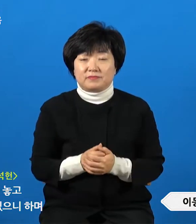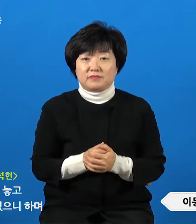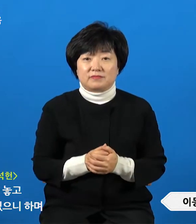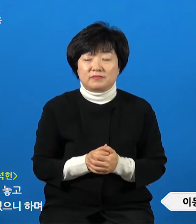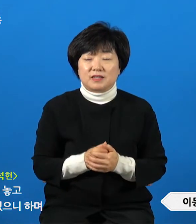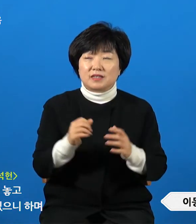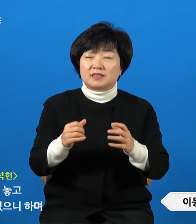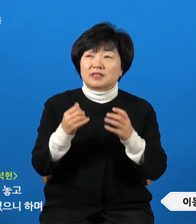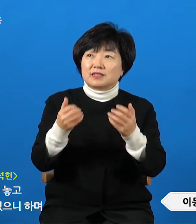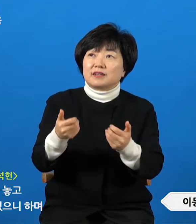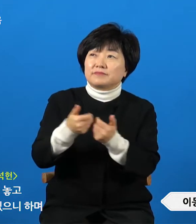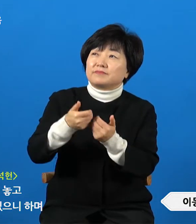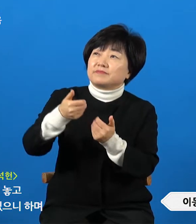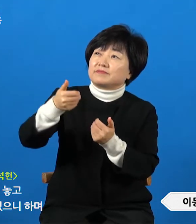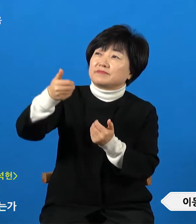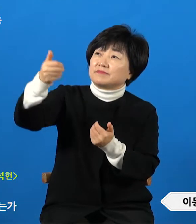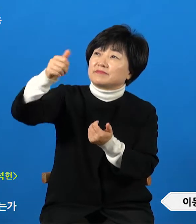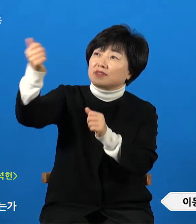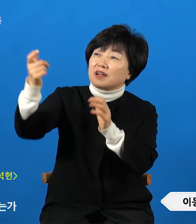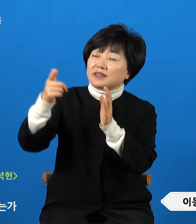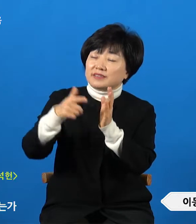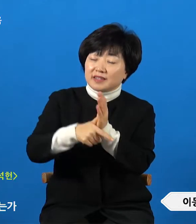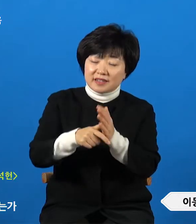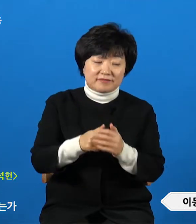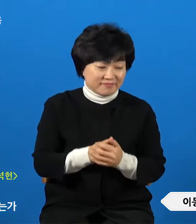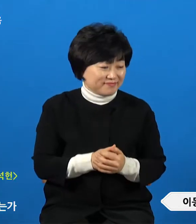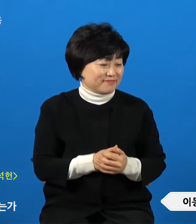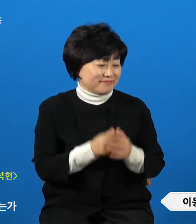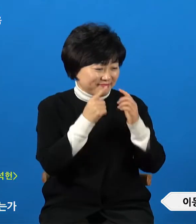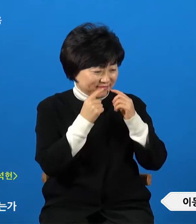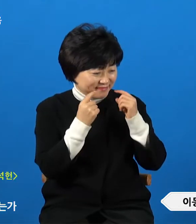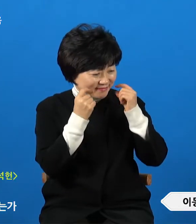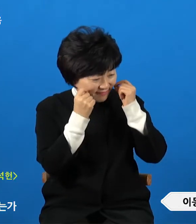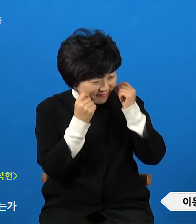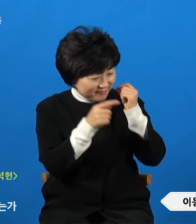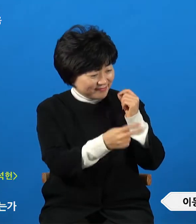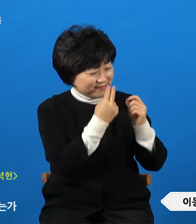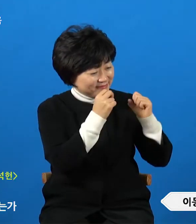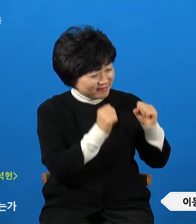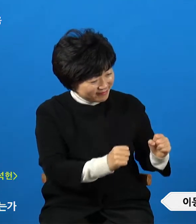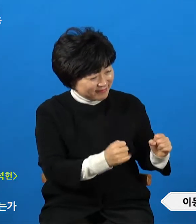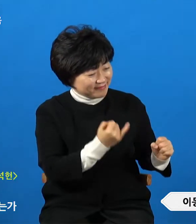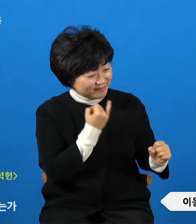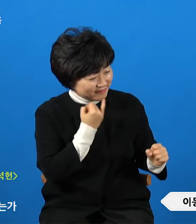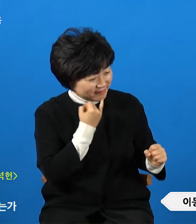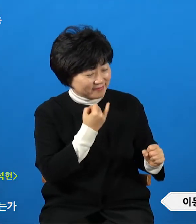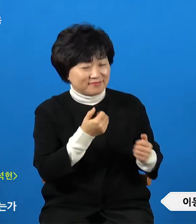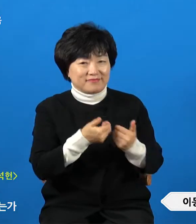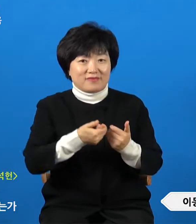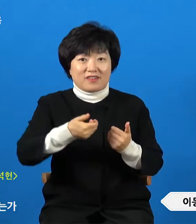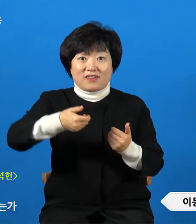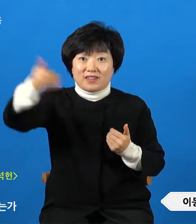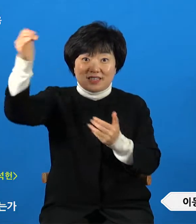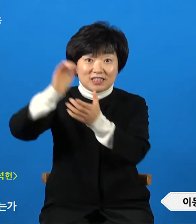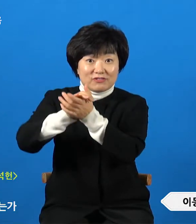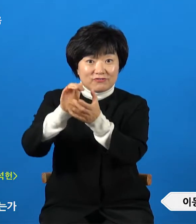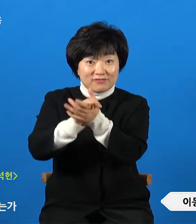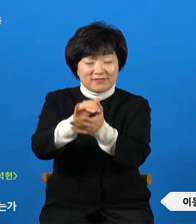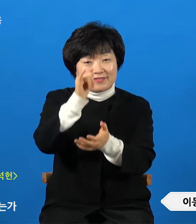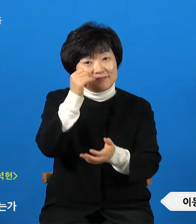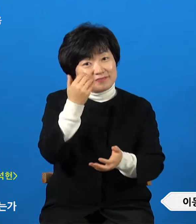하나 있으니 하며 빙긋이 웃고 눈을 감을 그 사람을 그대는 가졌는가.